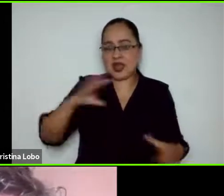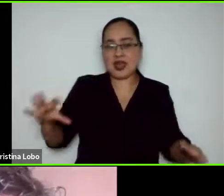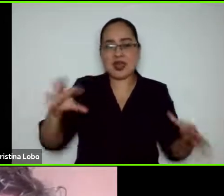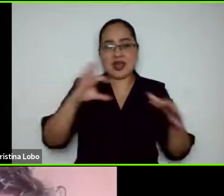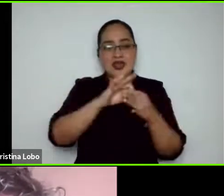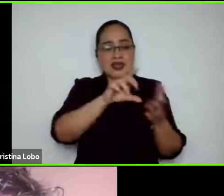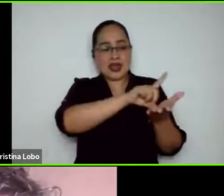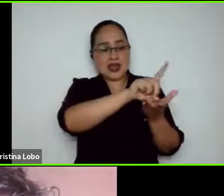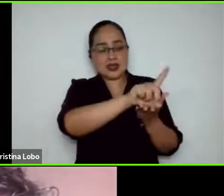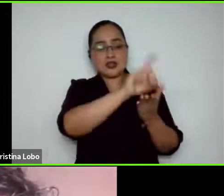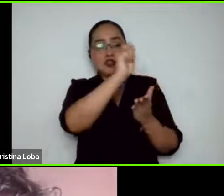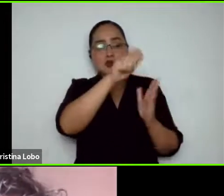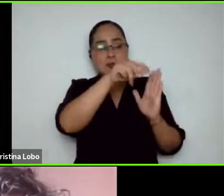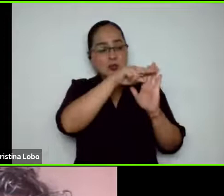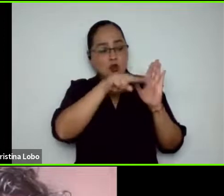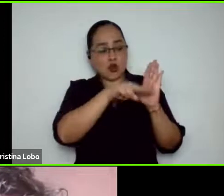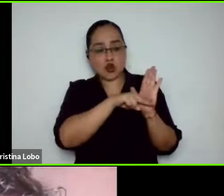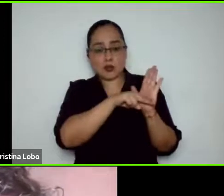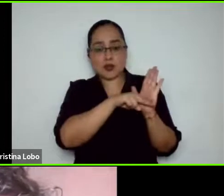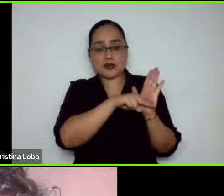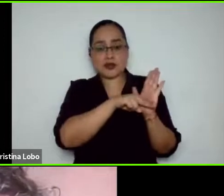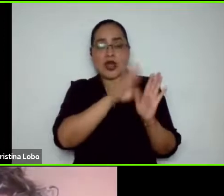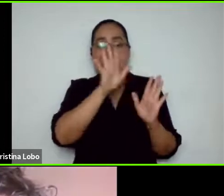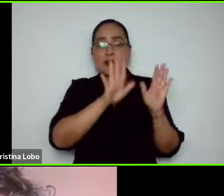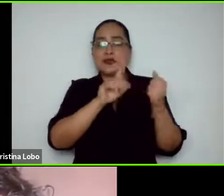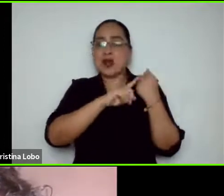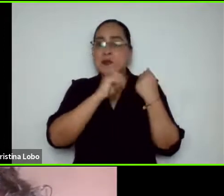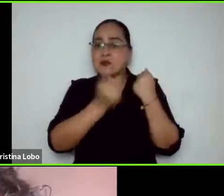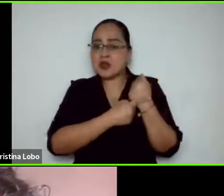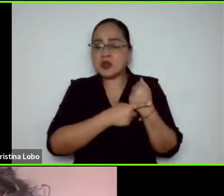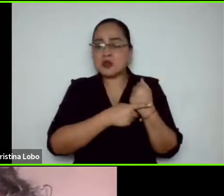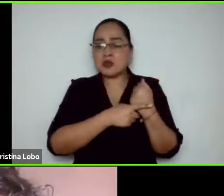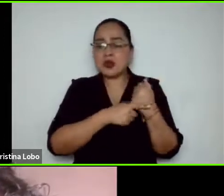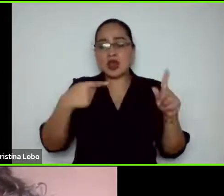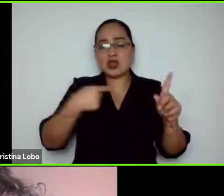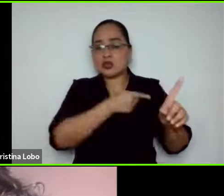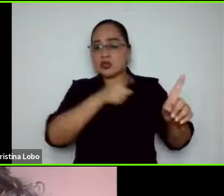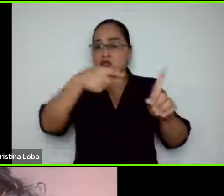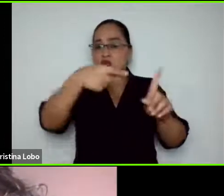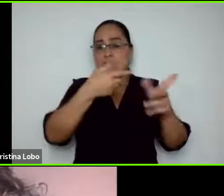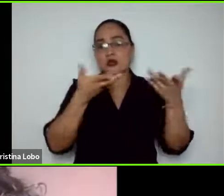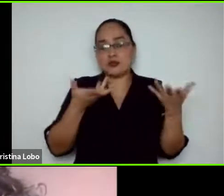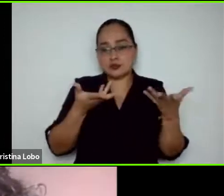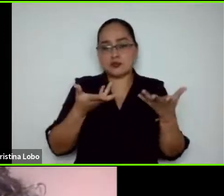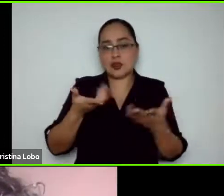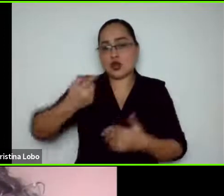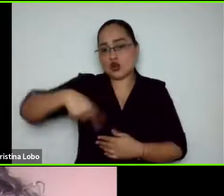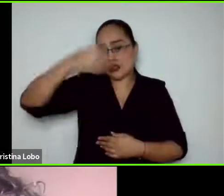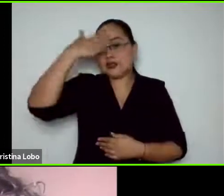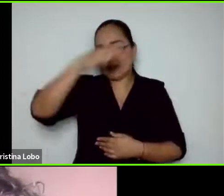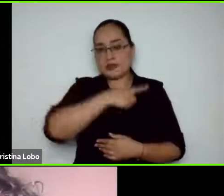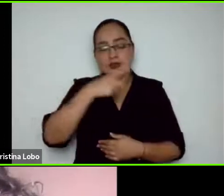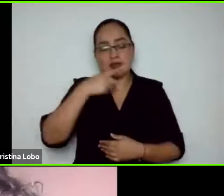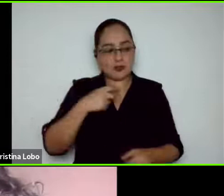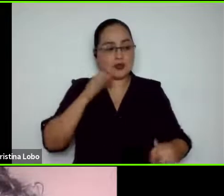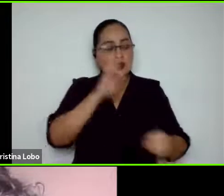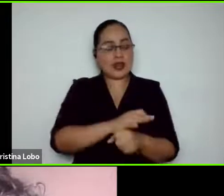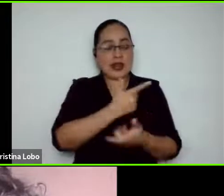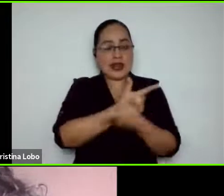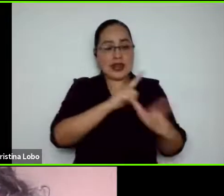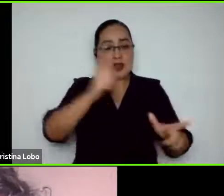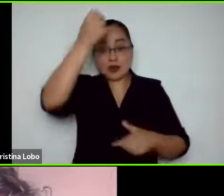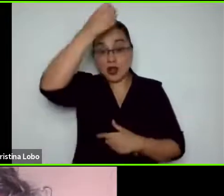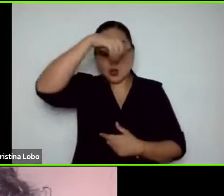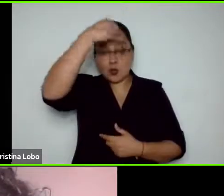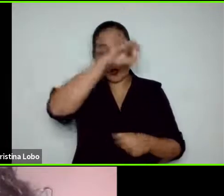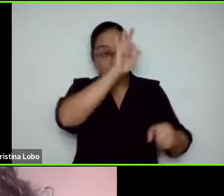¿no? O sea, son normas que son ambiguas, vagas, y que si bien, por ejemplo, sabemos que se tiene que proteger la libertad de expresión, no